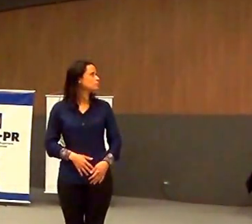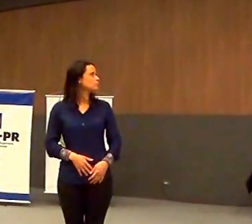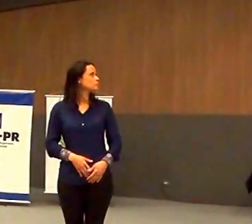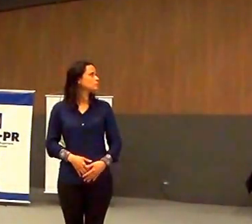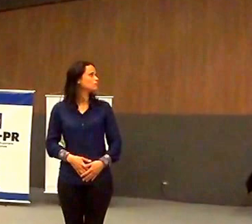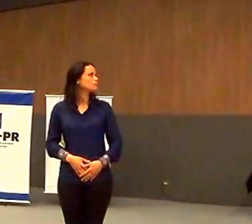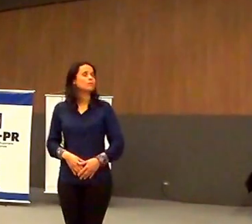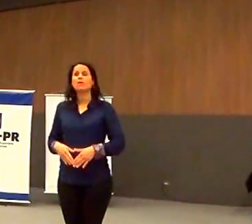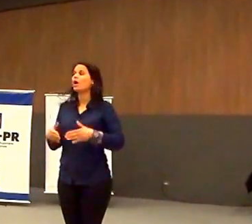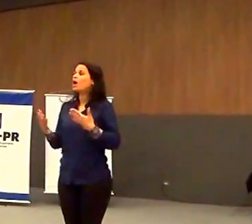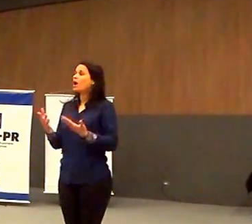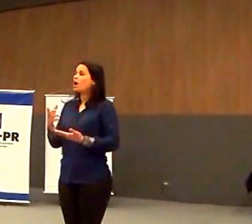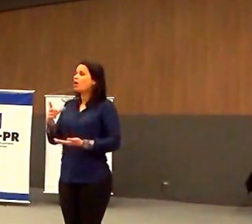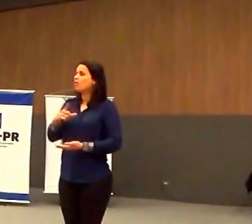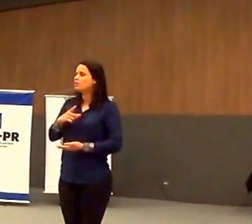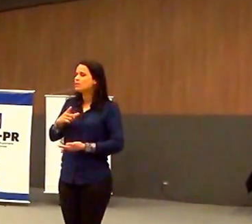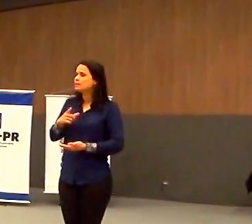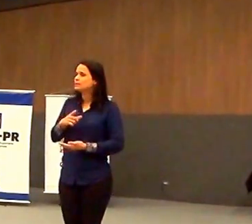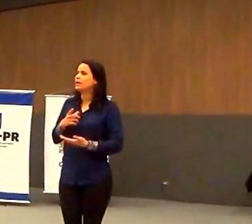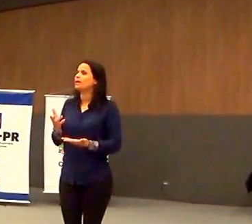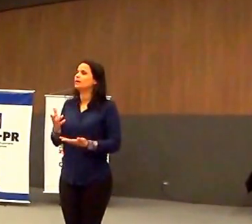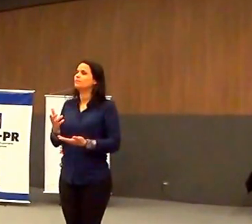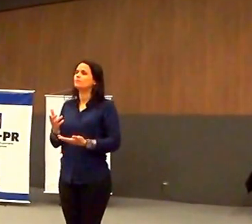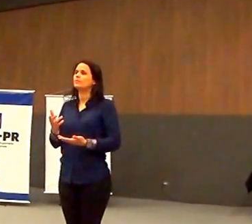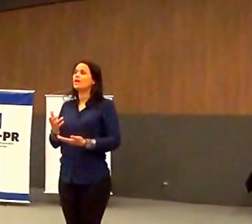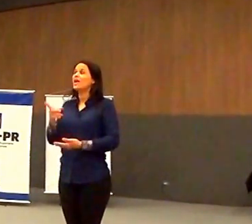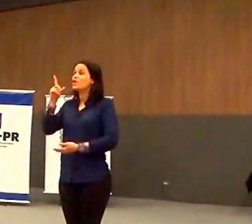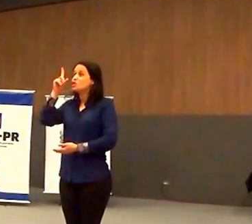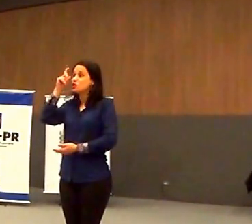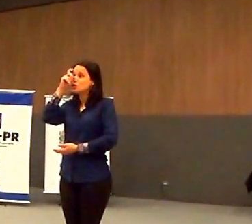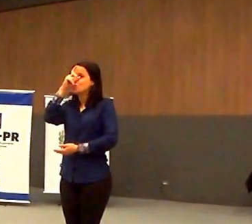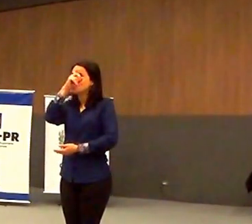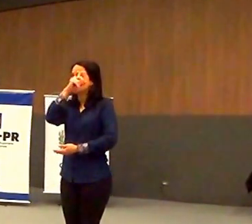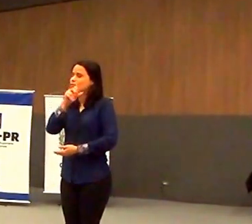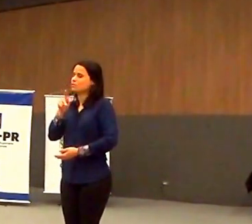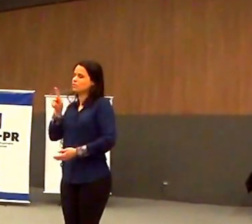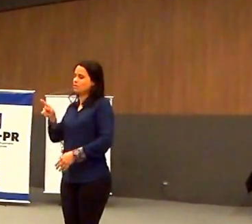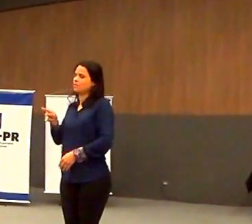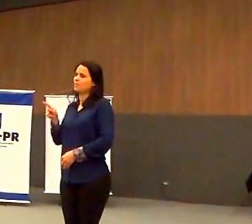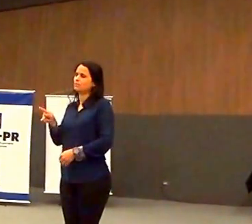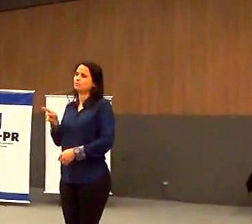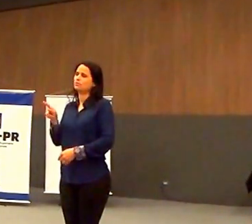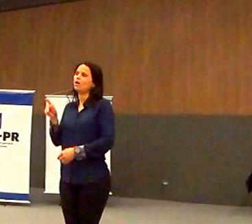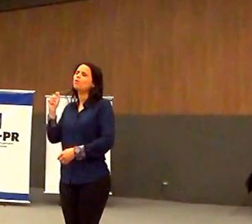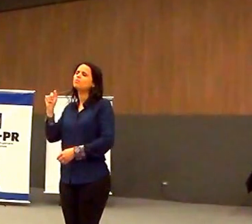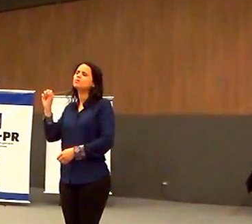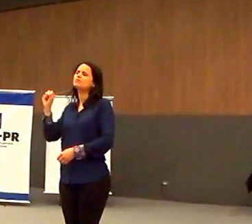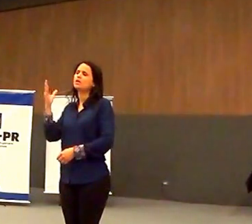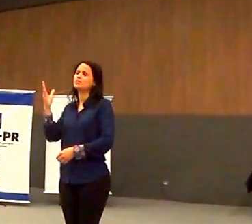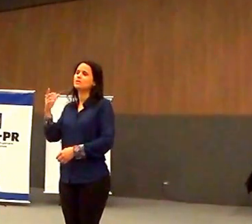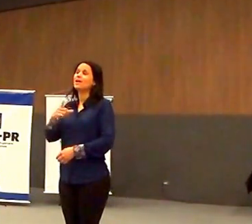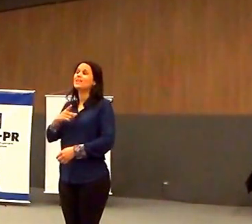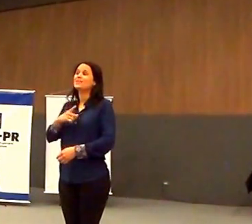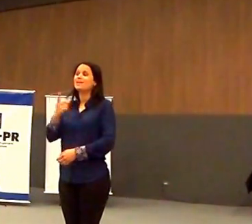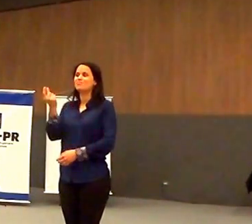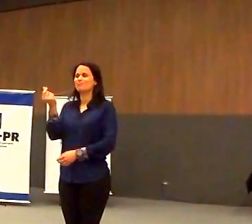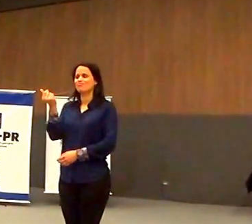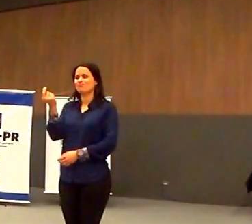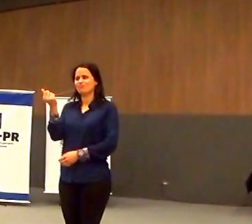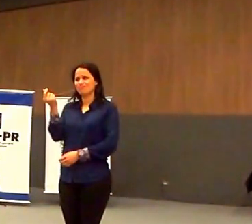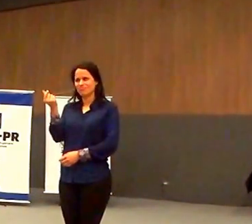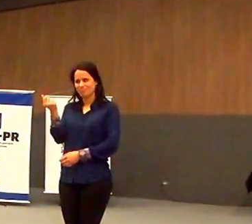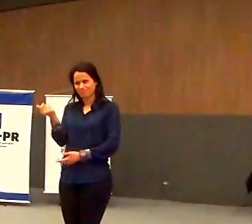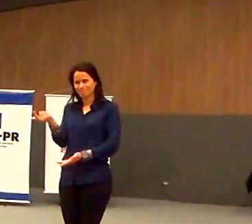Alguns desafios que a pastoral enfrenta, né? Não vou enumerar, alguns já destaquei aqui, né? A questão dos recursos financeiros, né? O